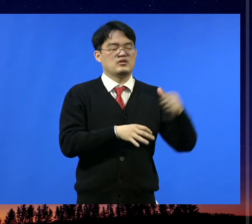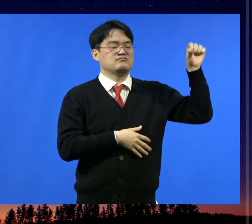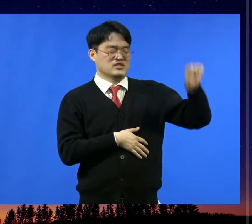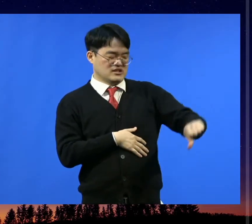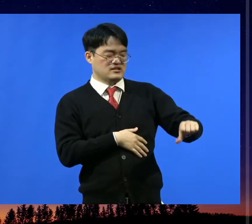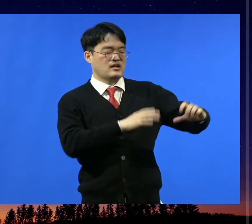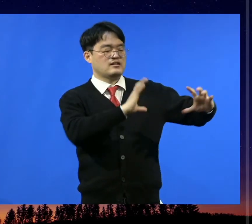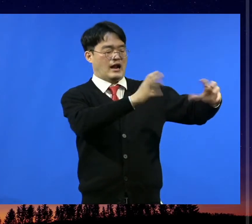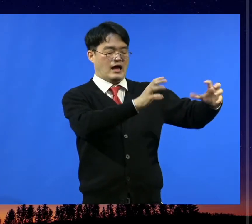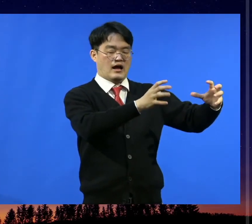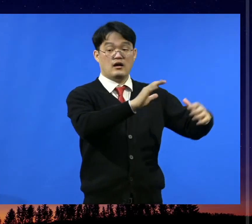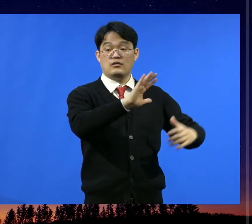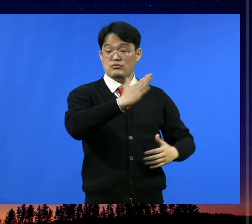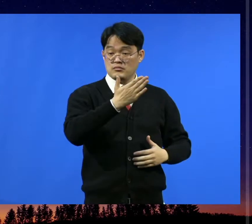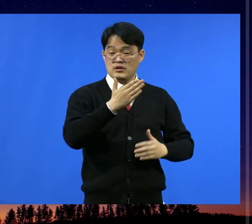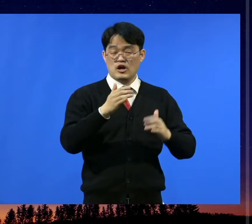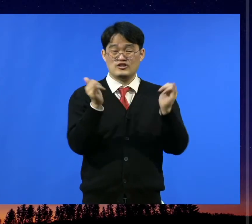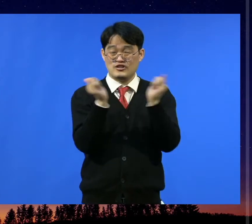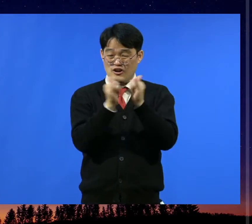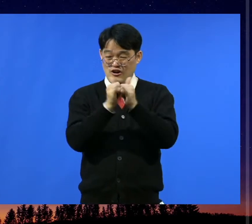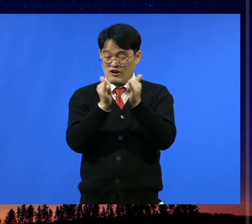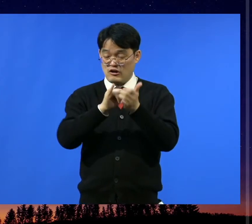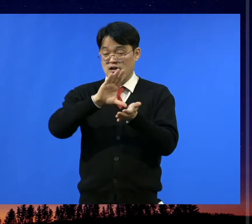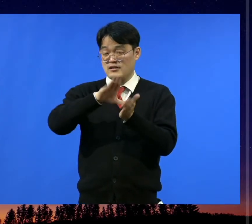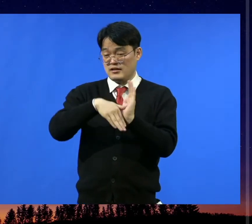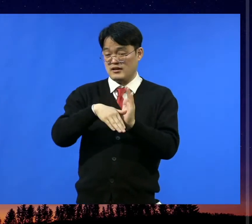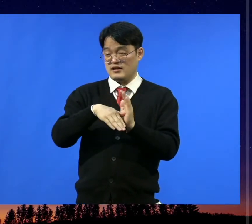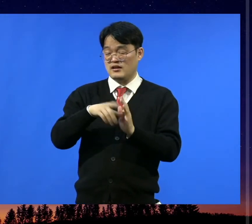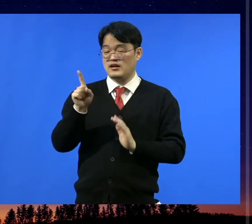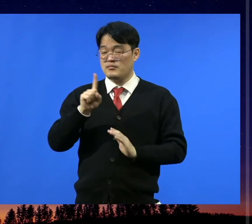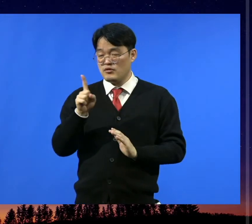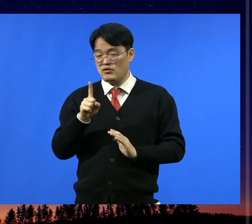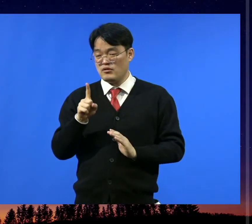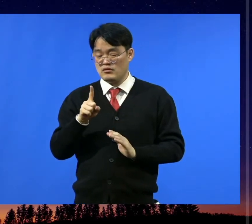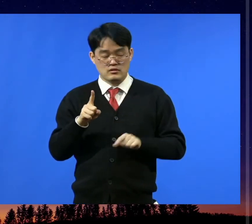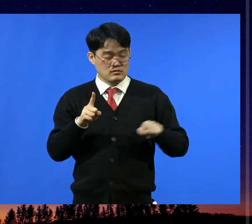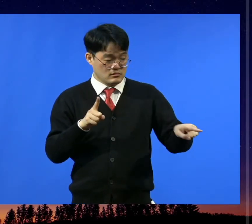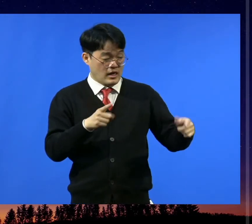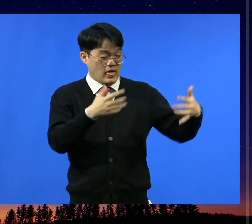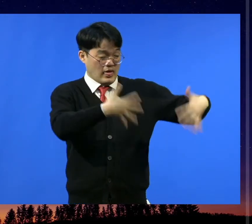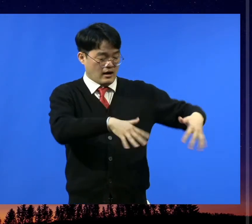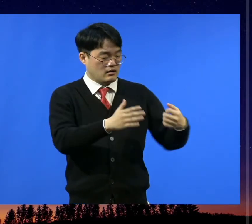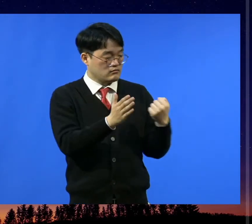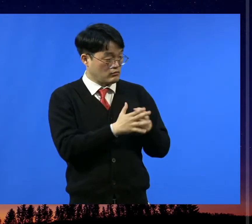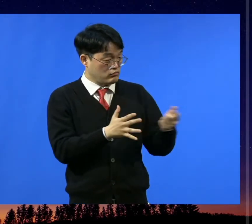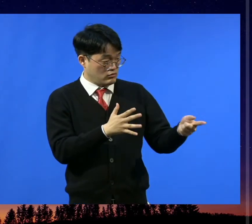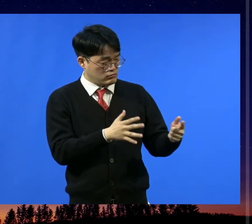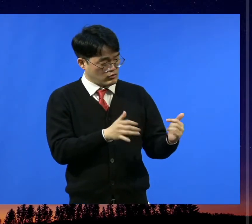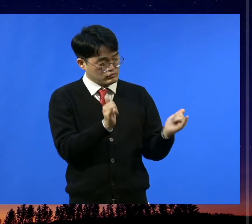전쟁이 벌어질 때 그냥 싸움을 걸어오는 게 아니죠. 약하니까 걸어오는 것입니다.